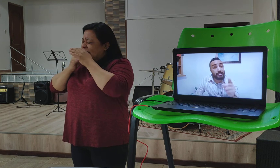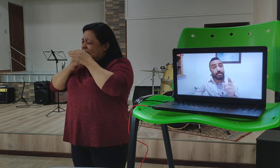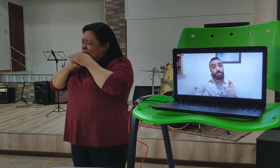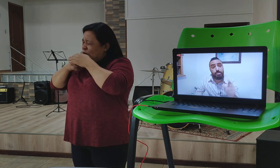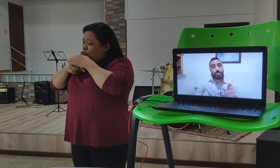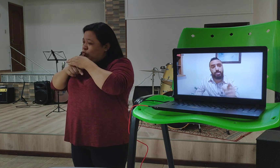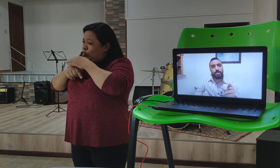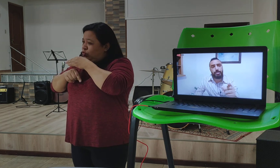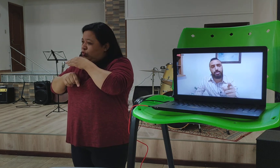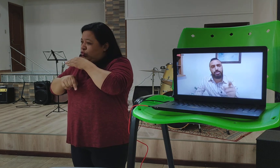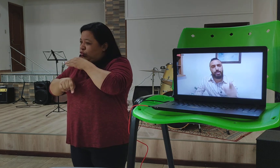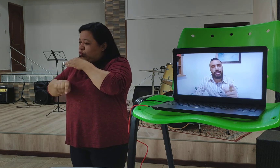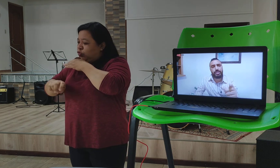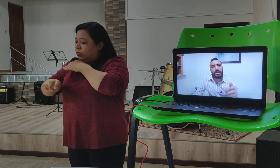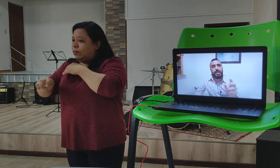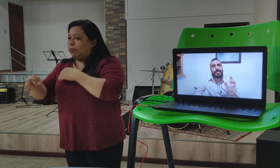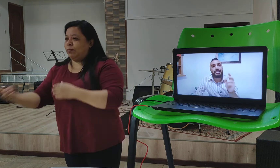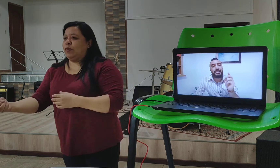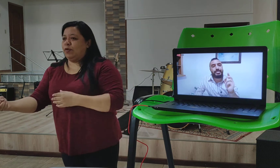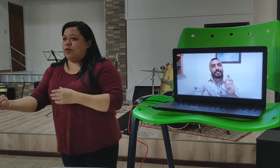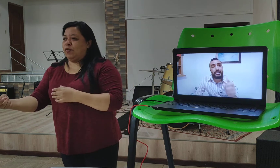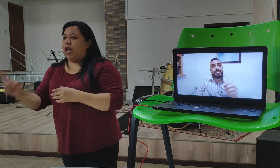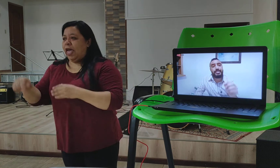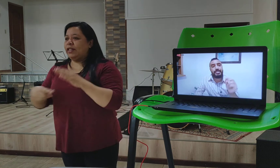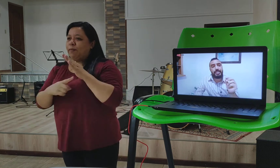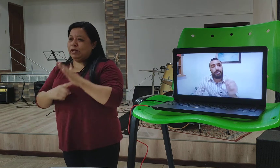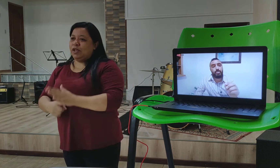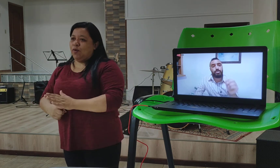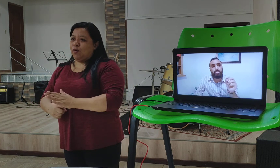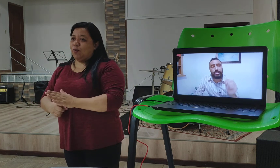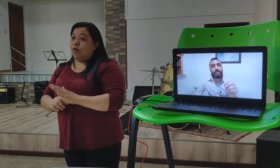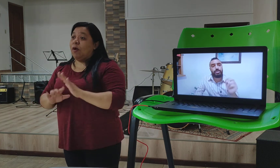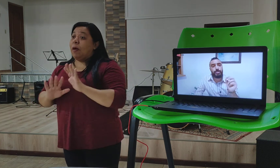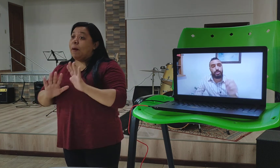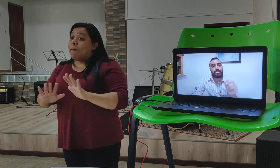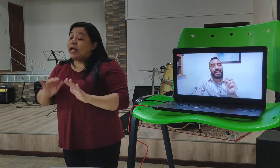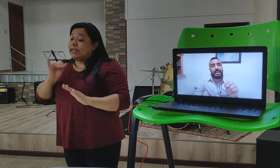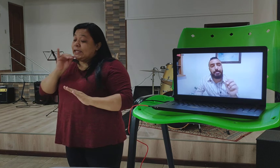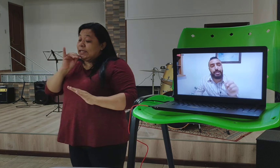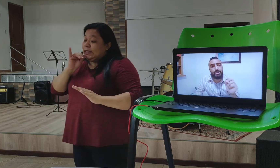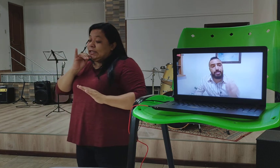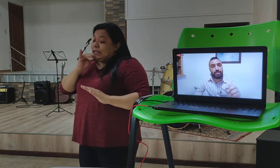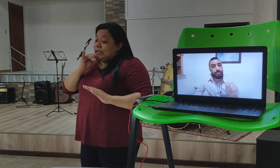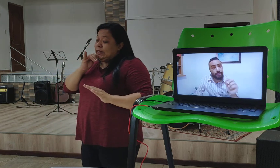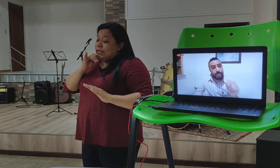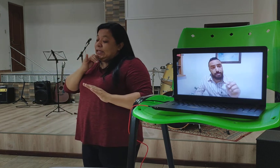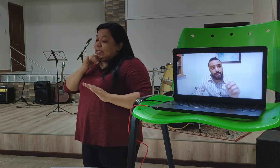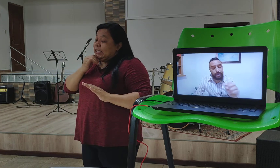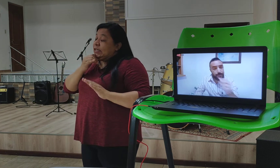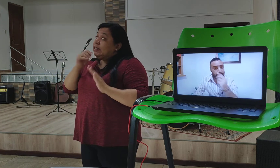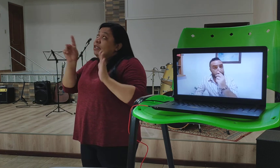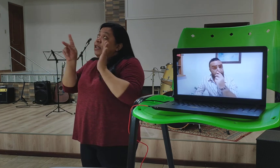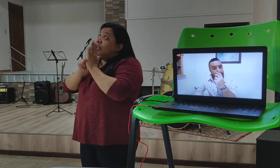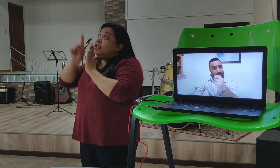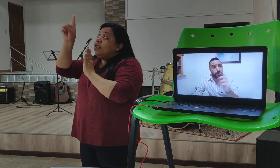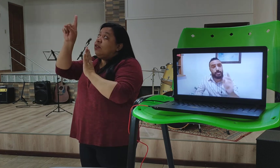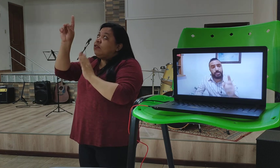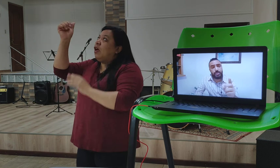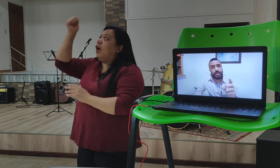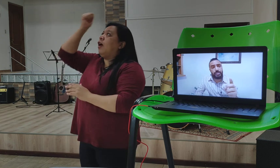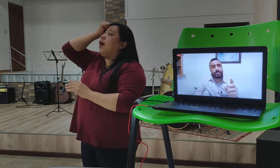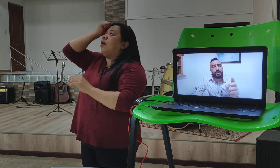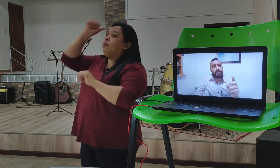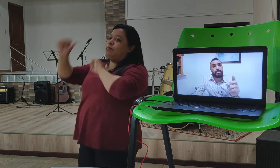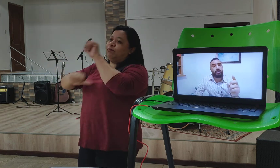uma tristeza segundo o mundo que produz morte, mas a tristeza segundo Deus produz arrependimento. Vou repetir.